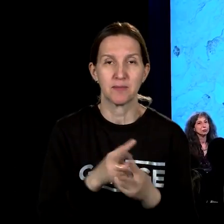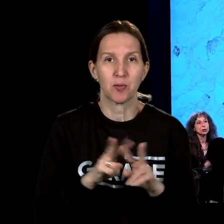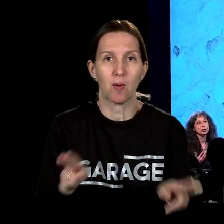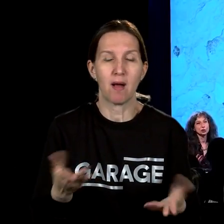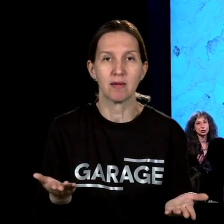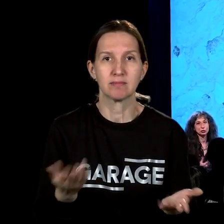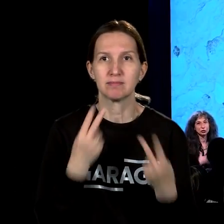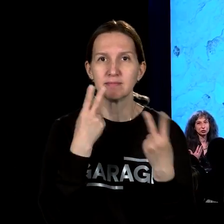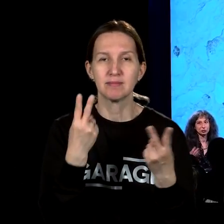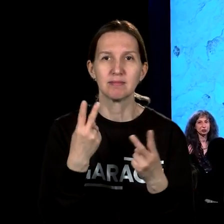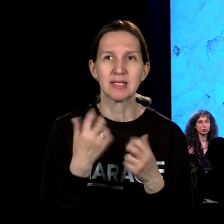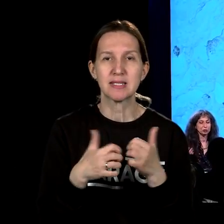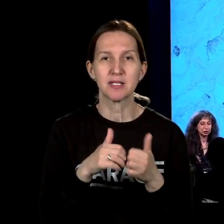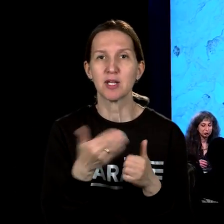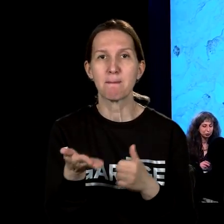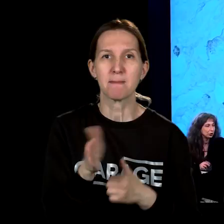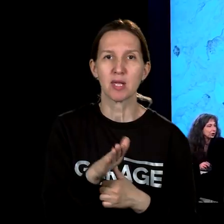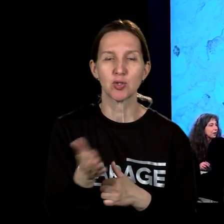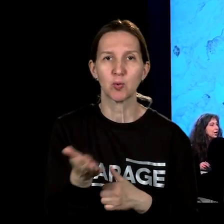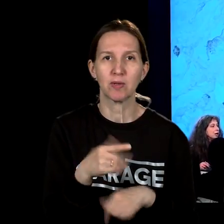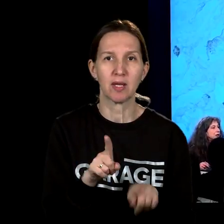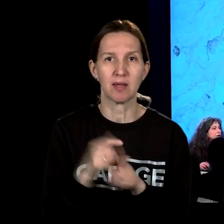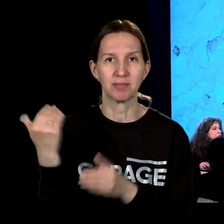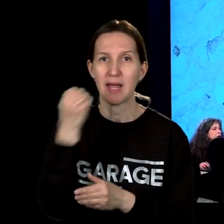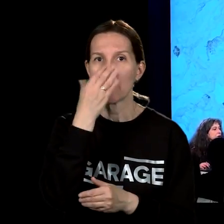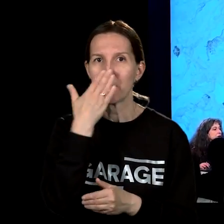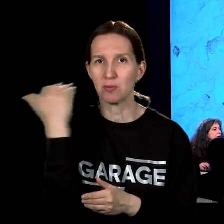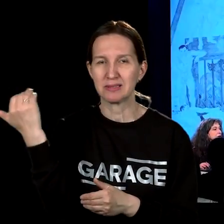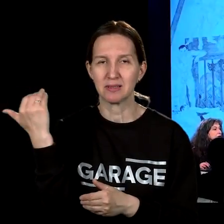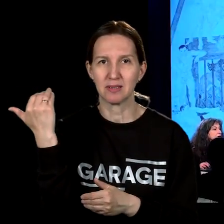да, и таким Микеланджело, вот этот как бы алфавит плоти, где